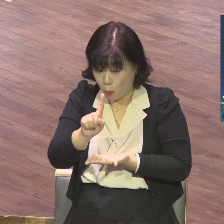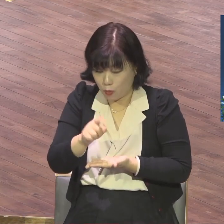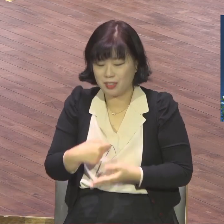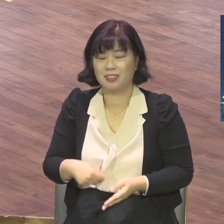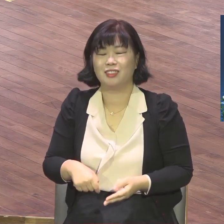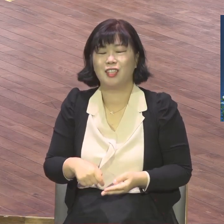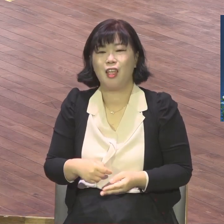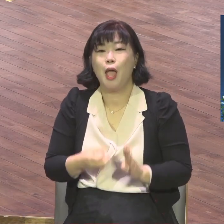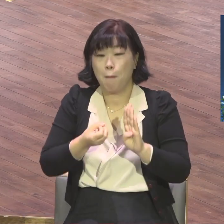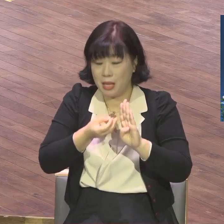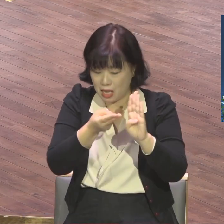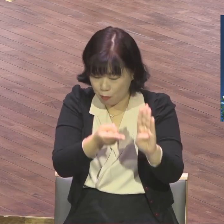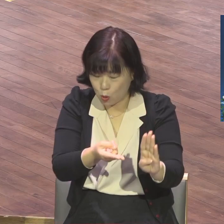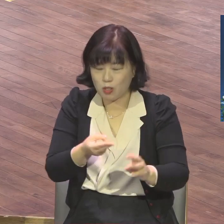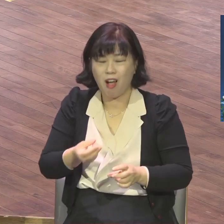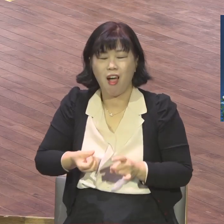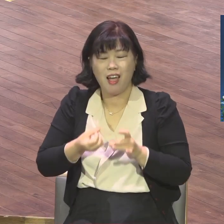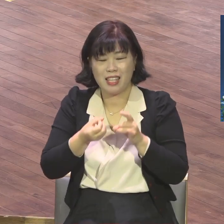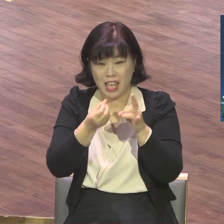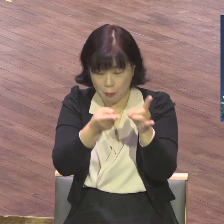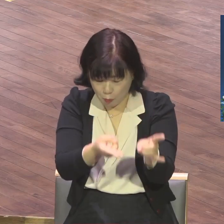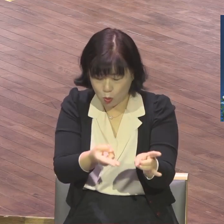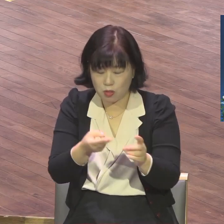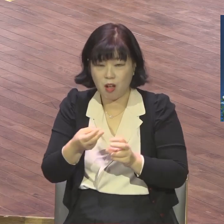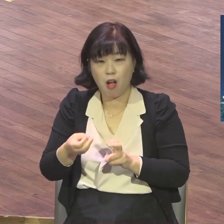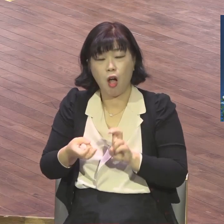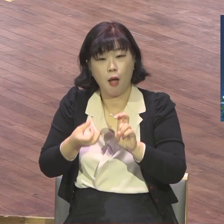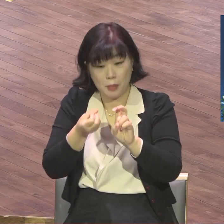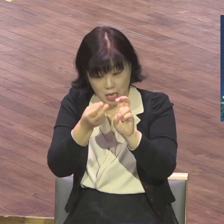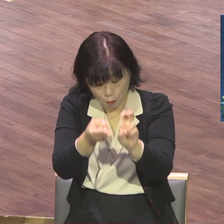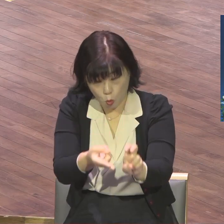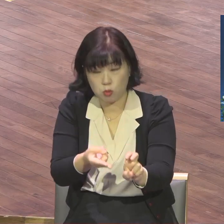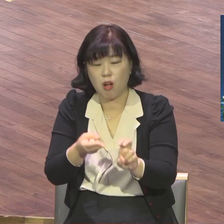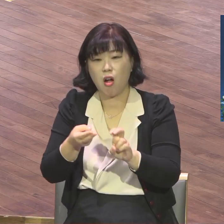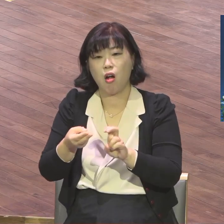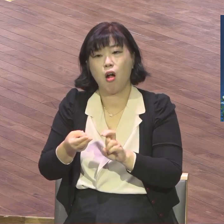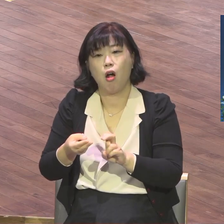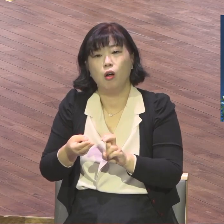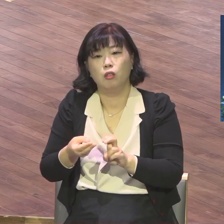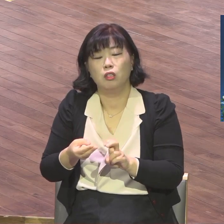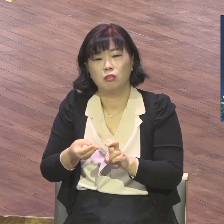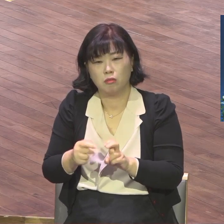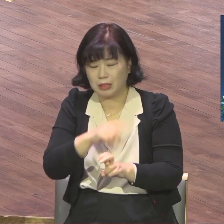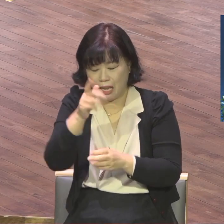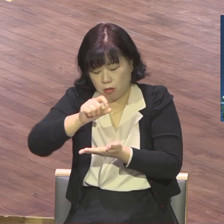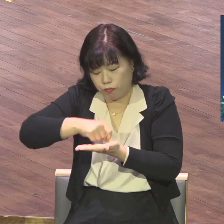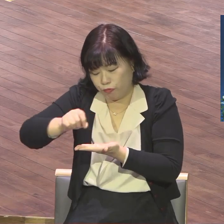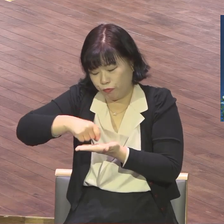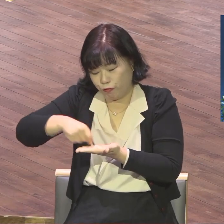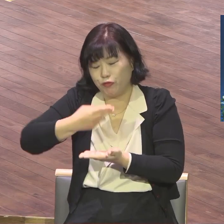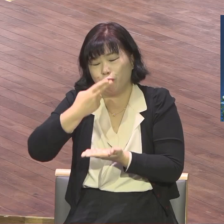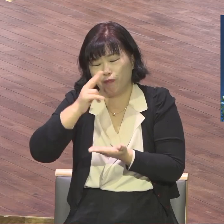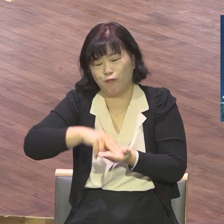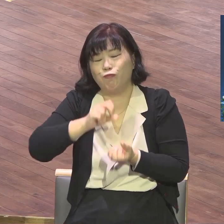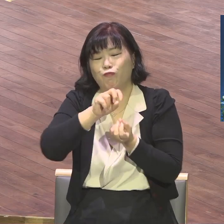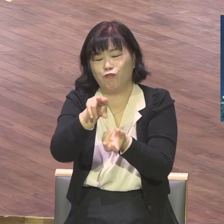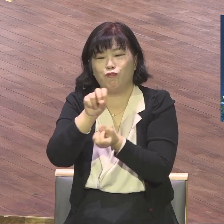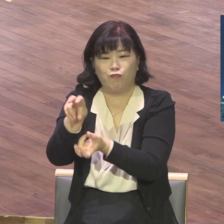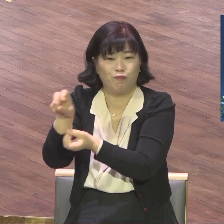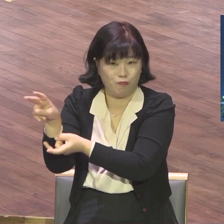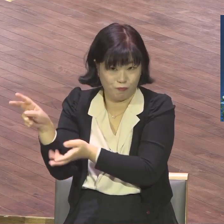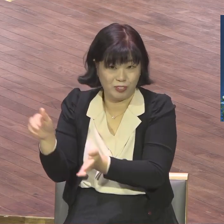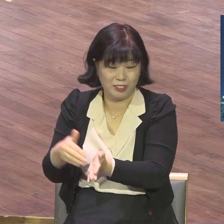바울이 자기에게 오는 사람을 다 영접하고 이 표현을 나오는데 여기서 영접하고